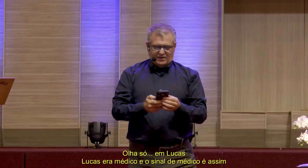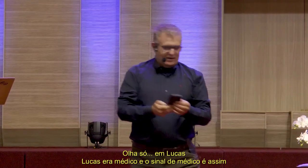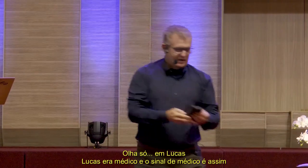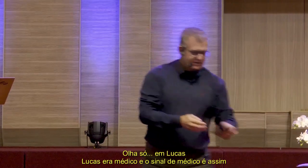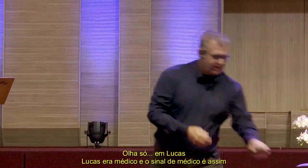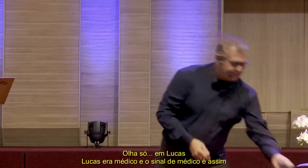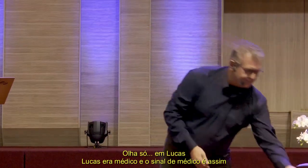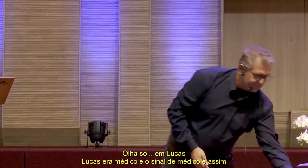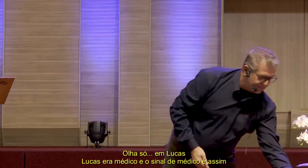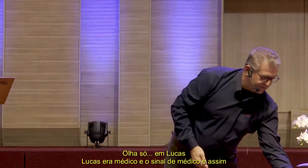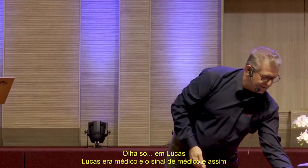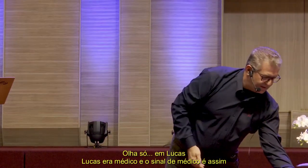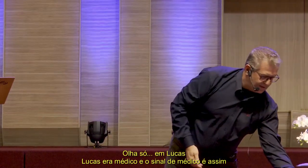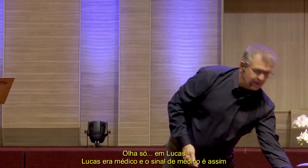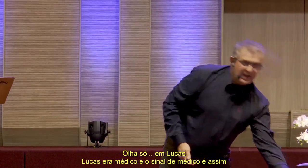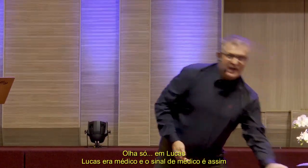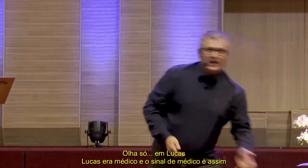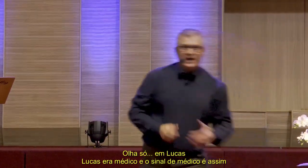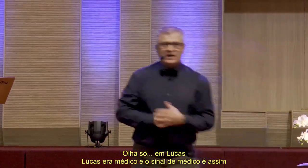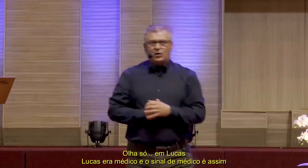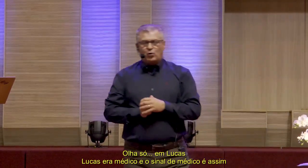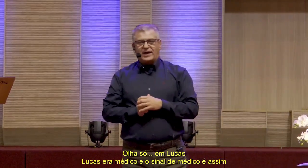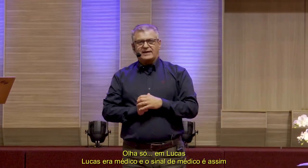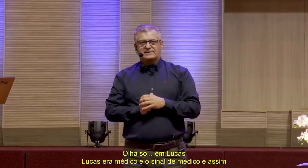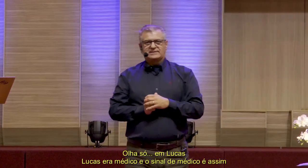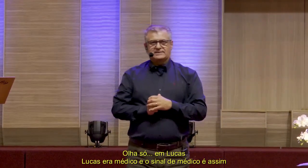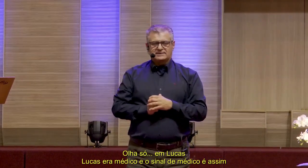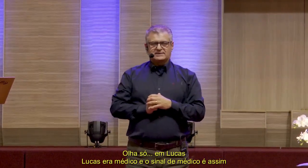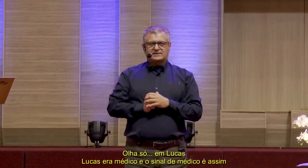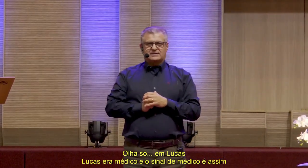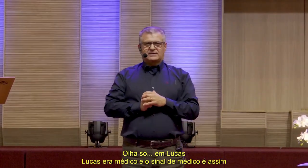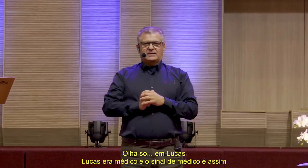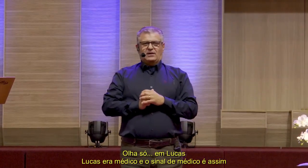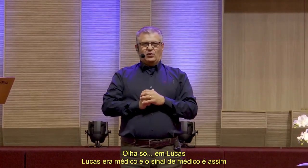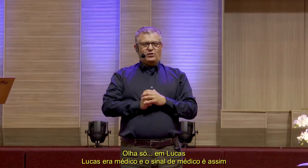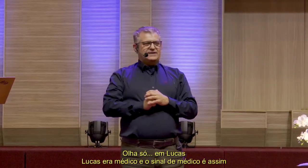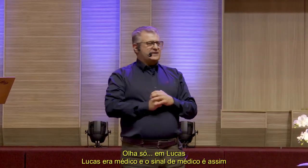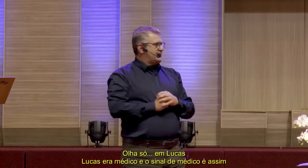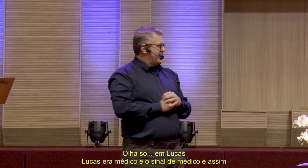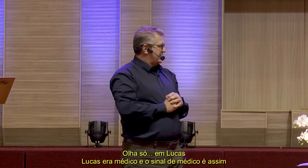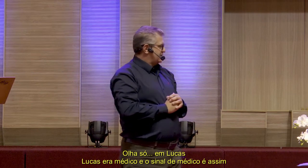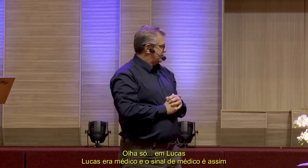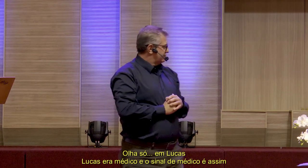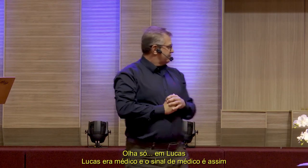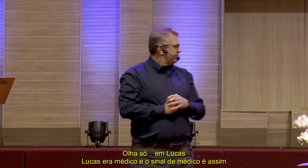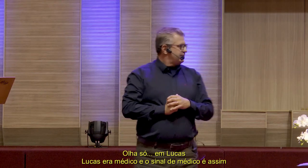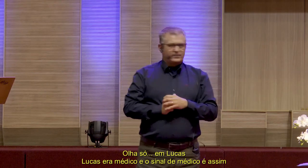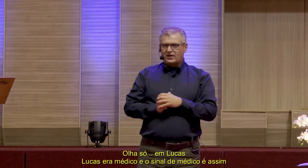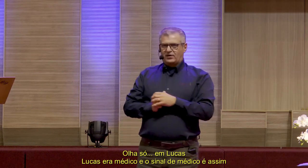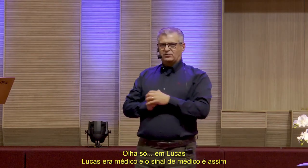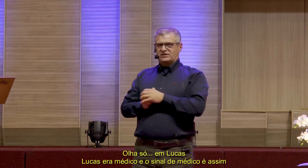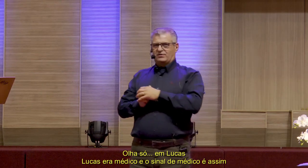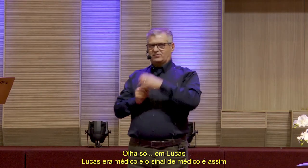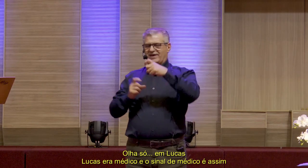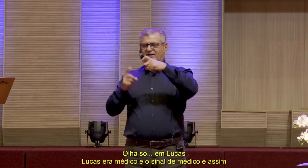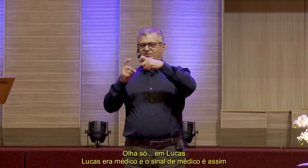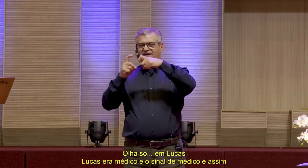Olha só, em Lucas, Lucas era médico, e o sinal de médico é assim,